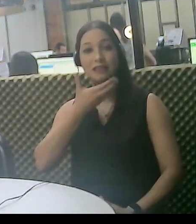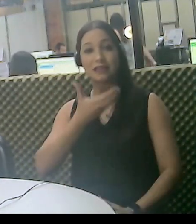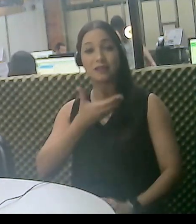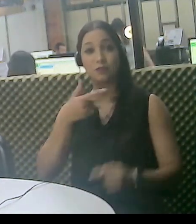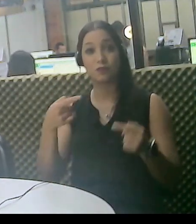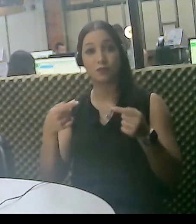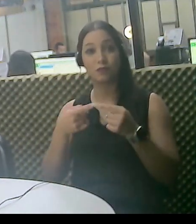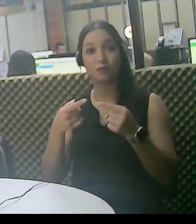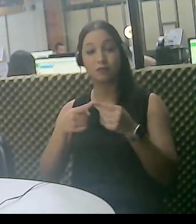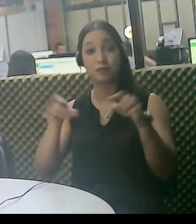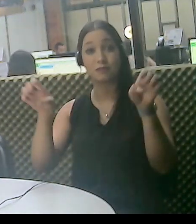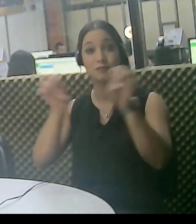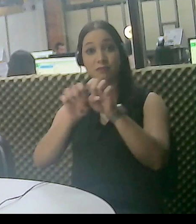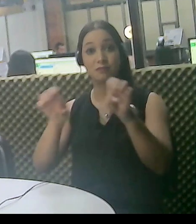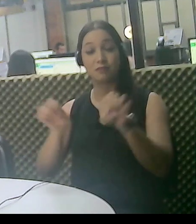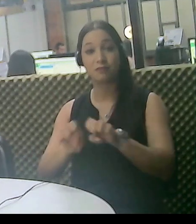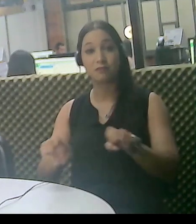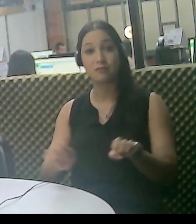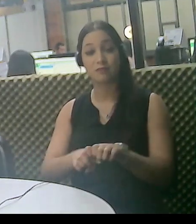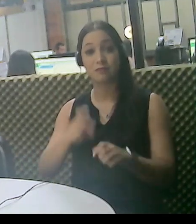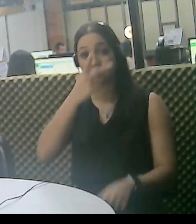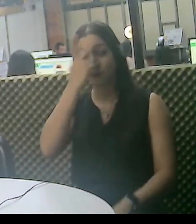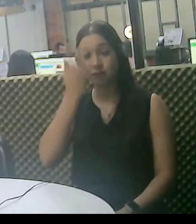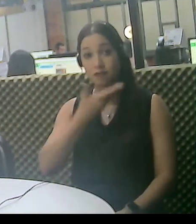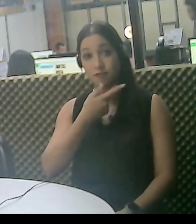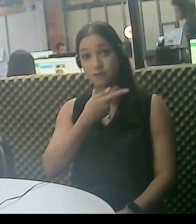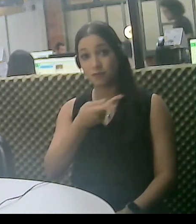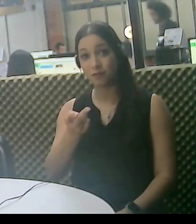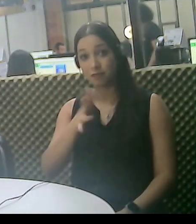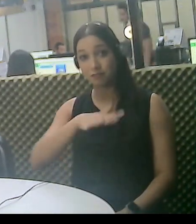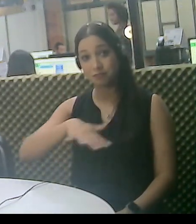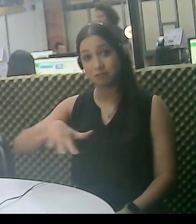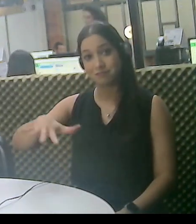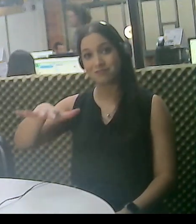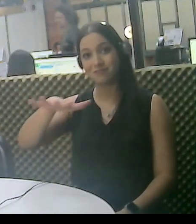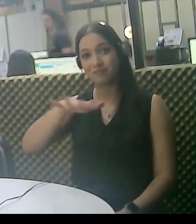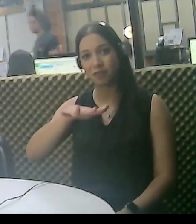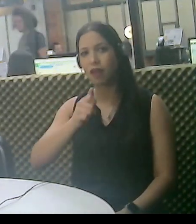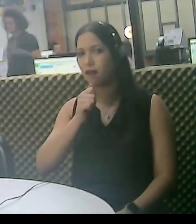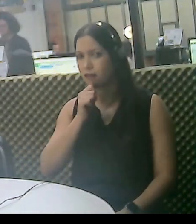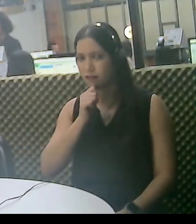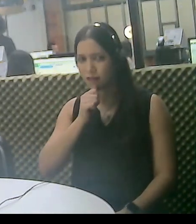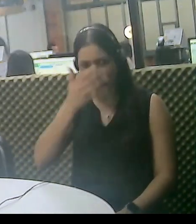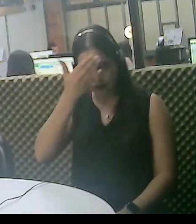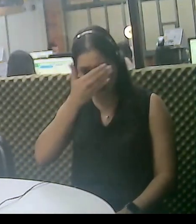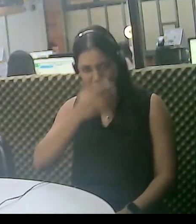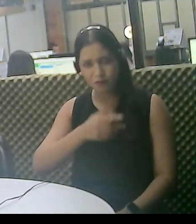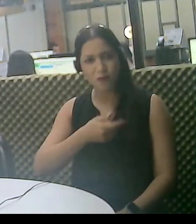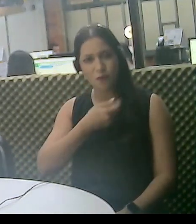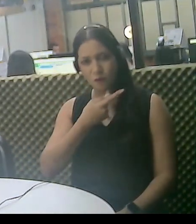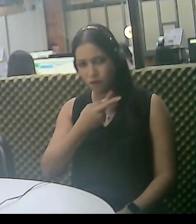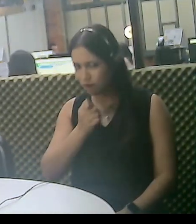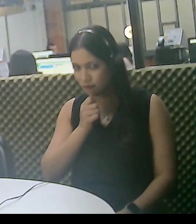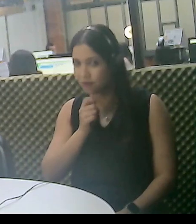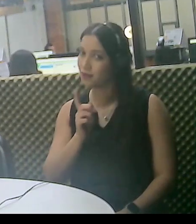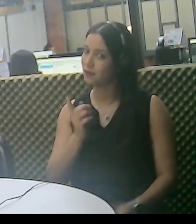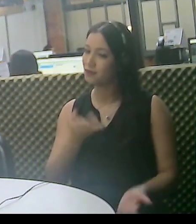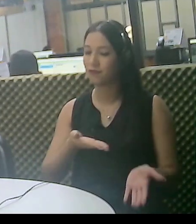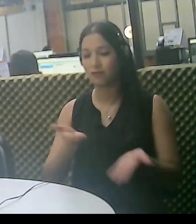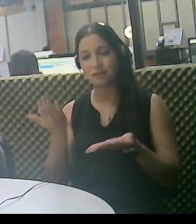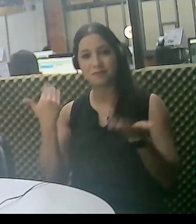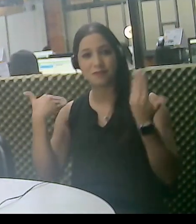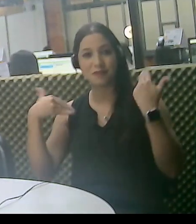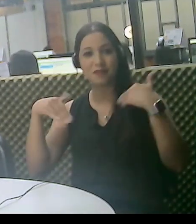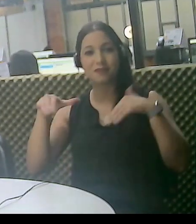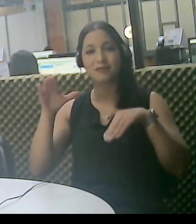As estruturas chamam a atenção por quem passa pelos locais decorados. Se você ainda não viu, não visitou, eu aconselho que você dê uma